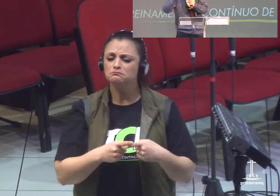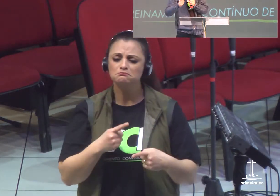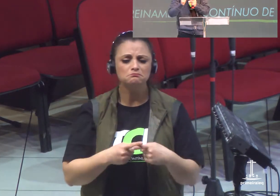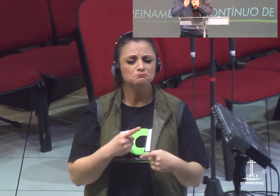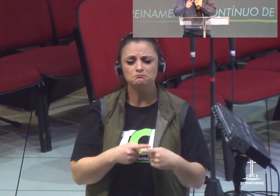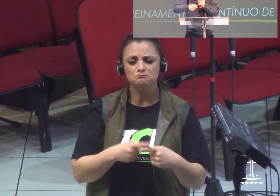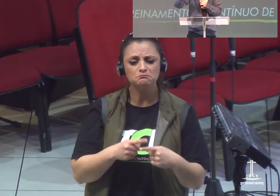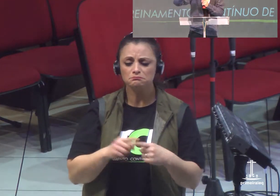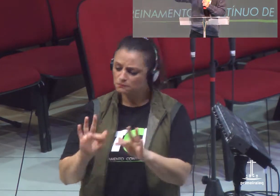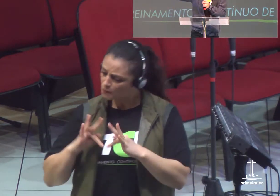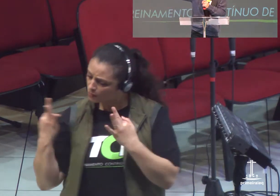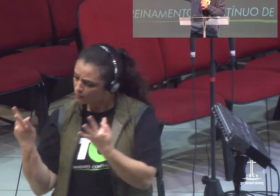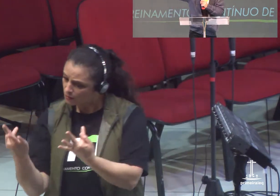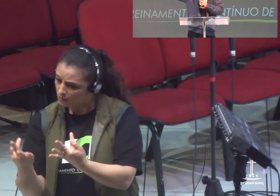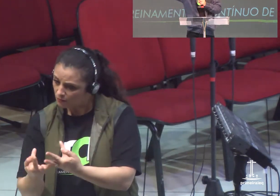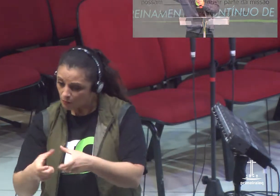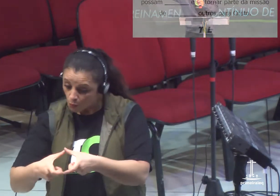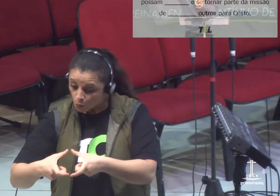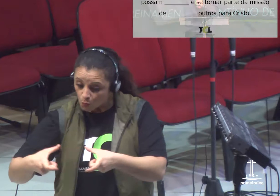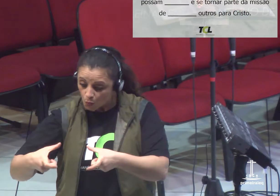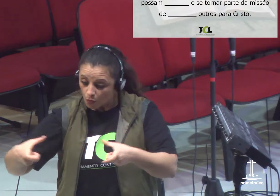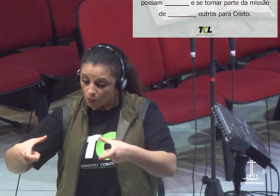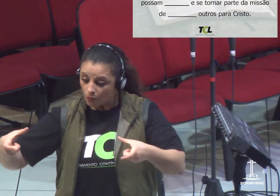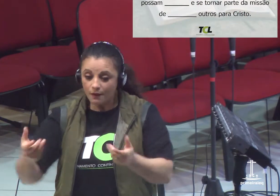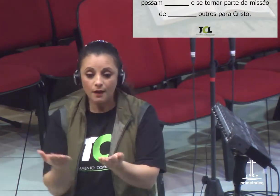Para que a família de Deus se multiplique.